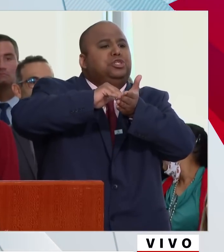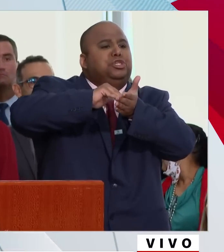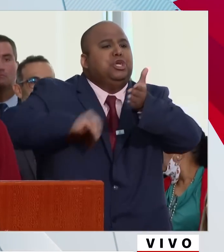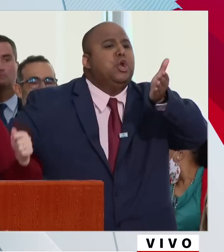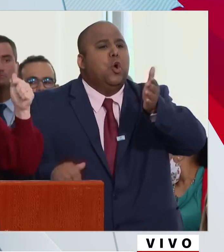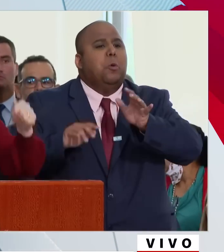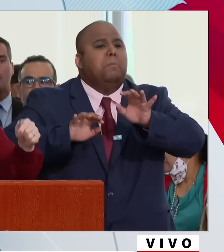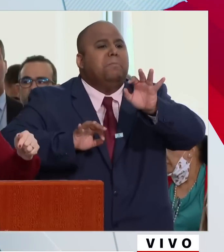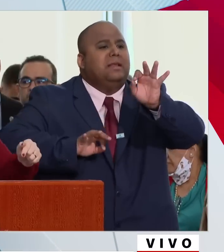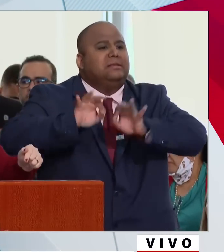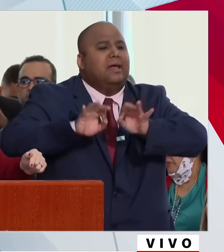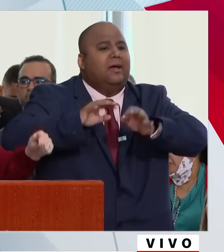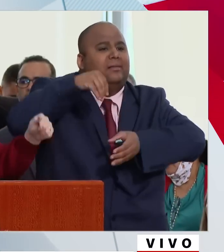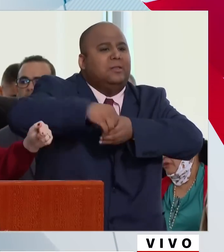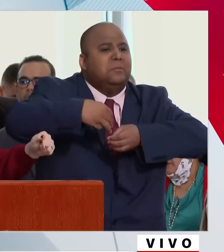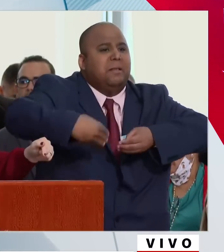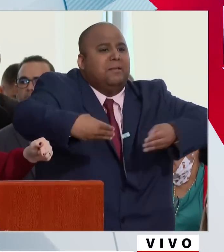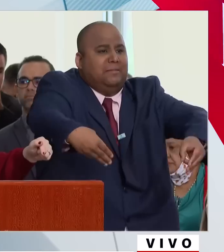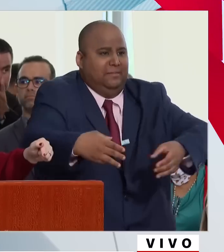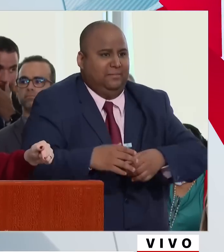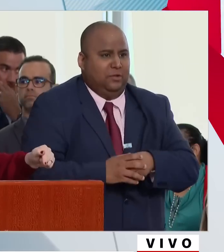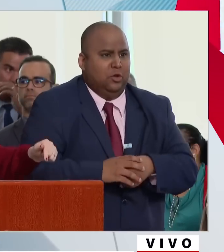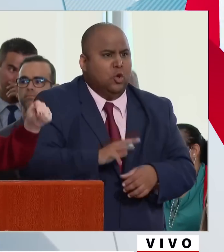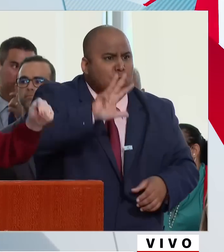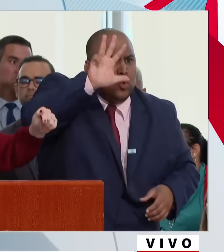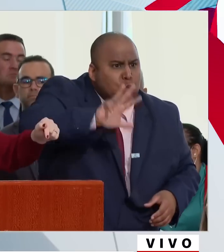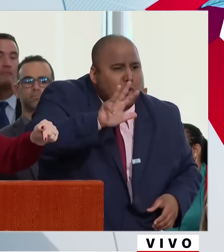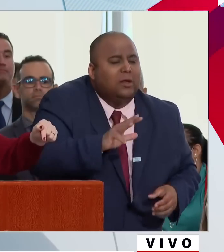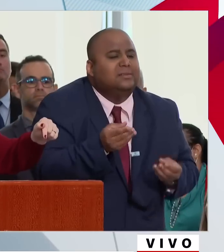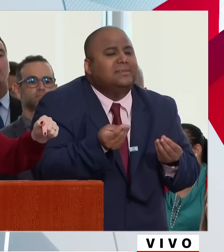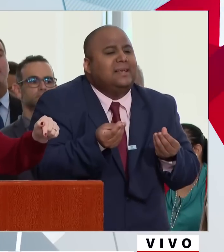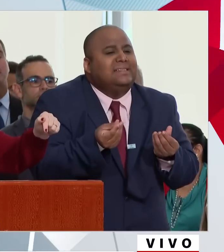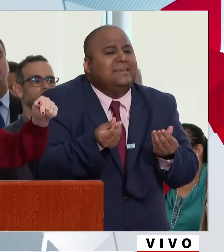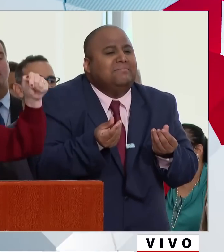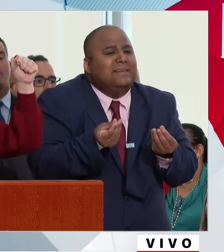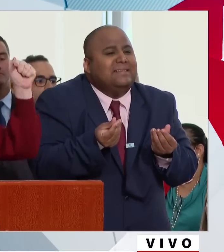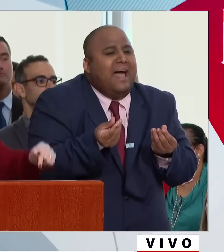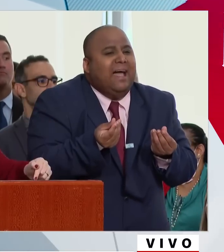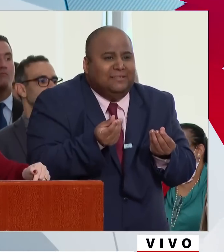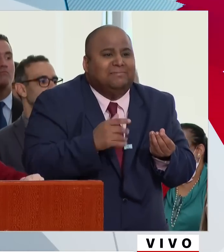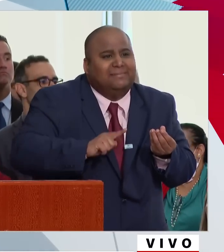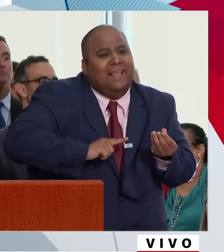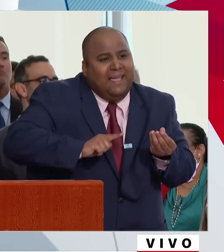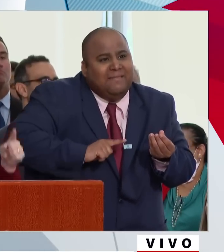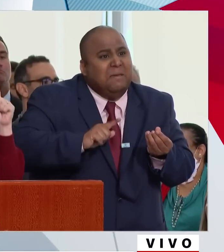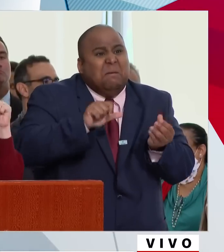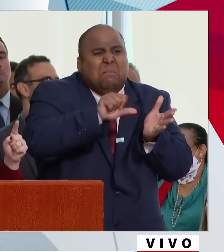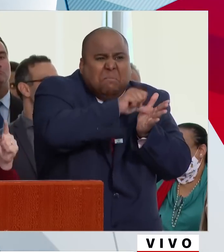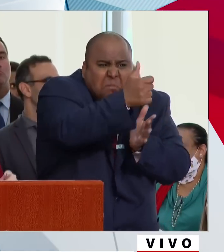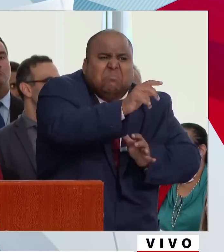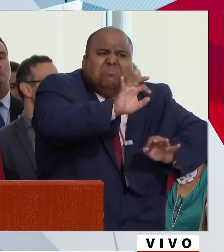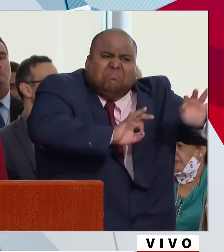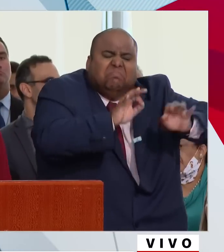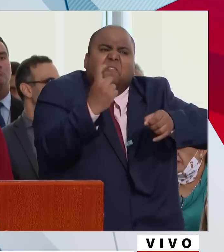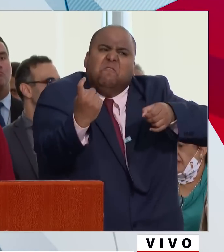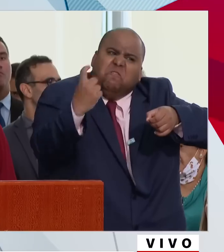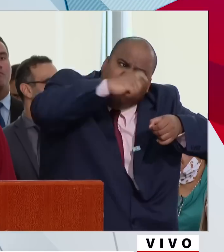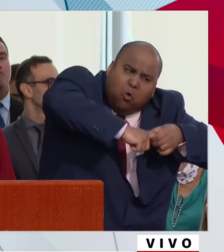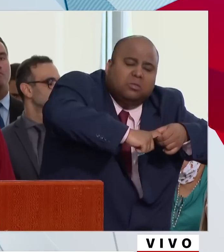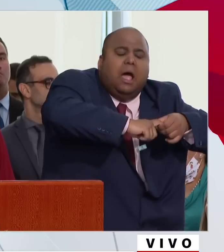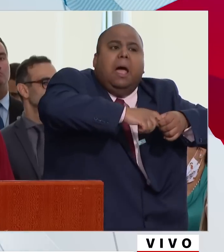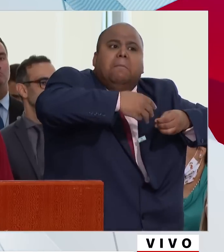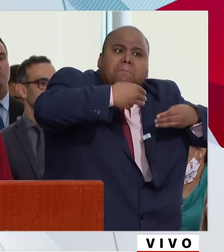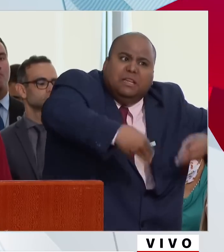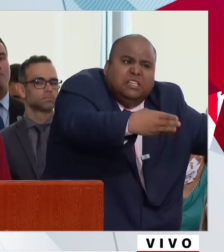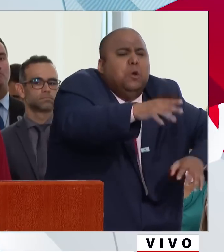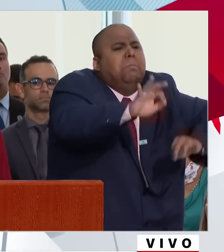manifeste vim contando dificuldades de chamar nomes do mercado que fossem que fossem liberais eu e a Thais eradia por anos